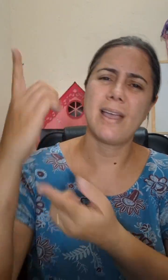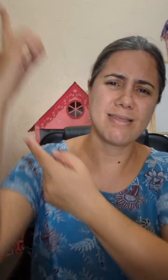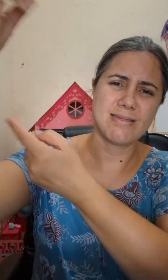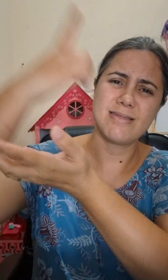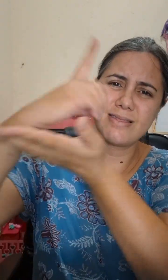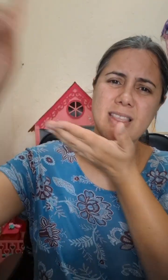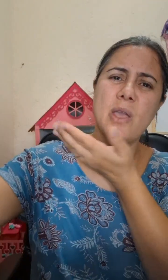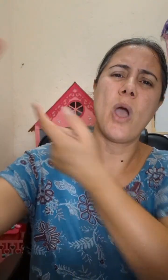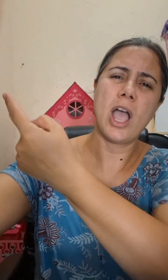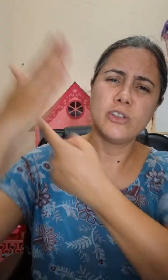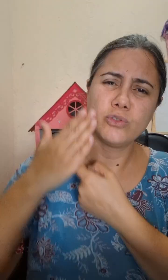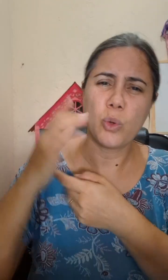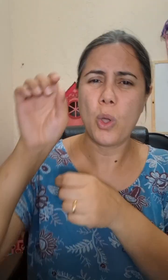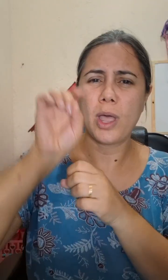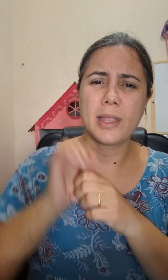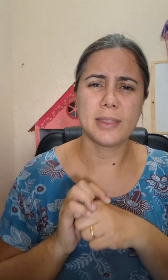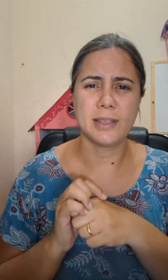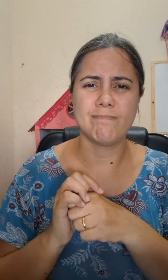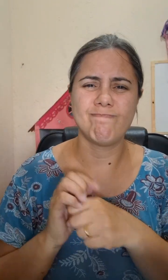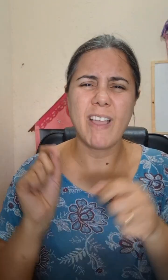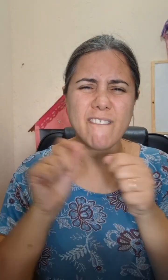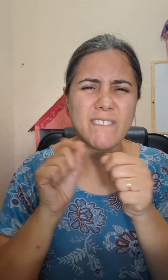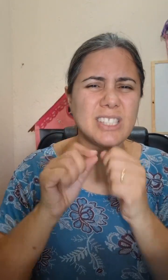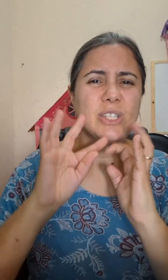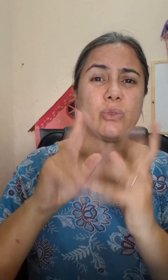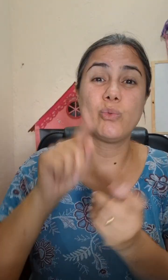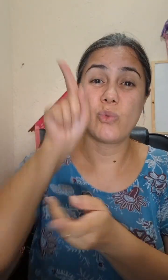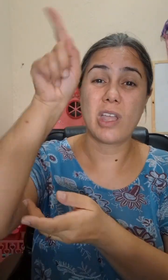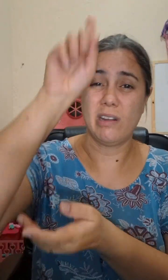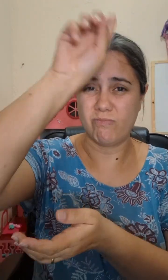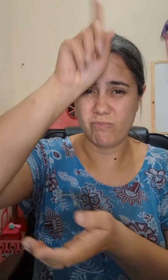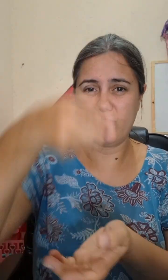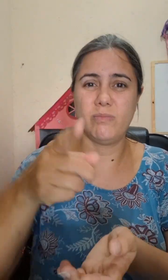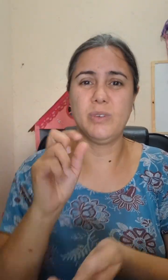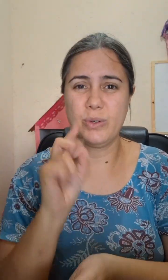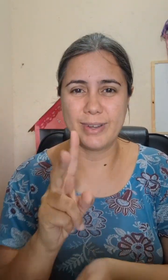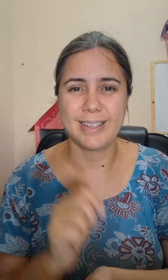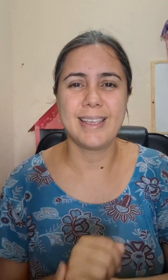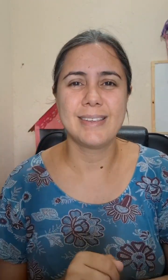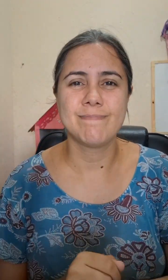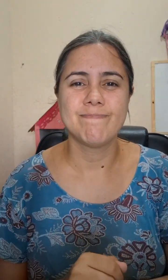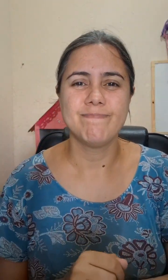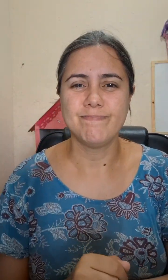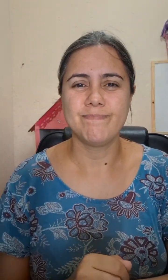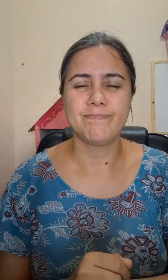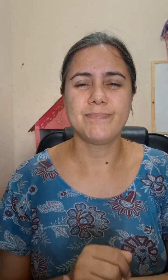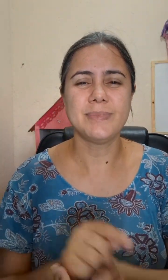decreta, tudo que Ele ordena, tudo que Ele manda. Também você não se esqueça de louvar esse Deus maravilhoso.